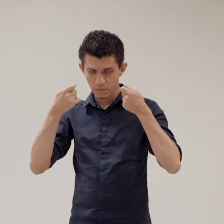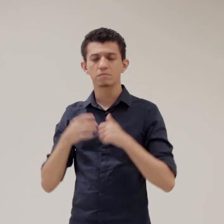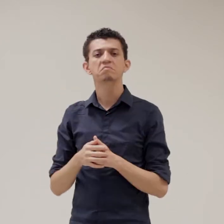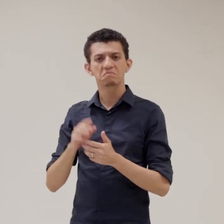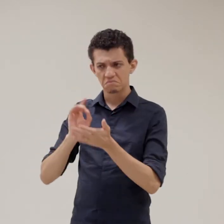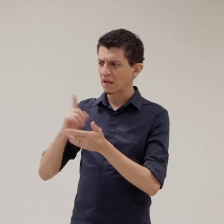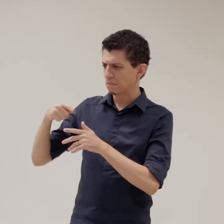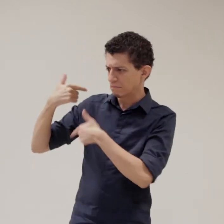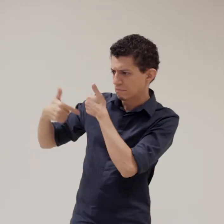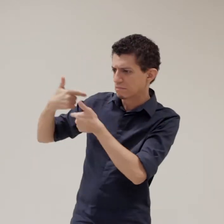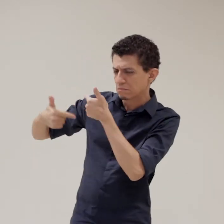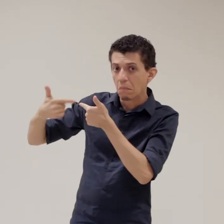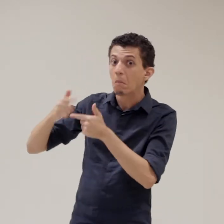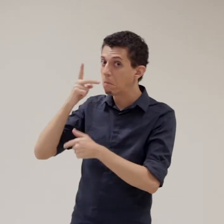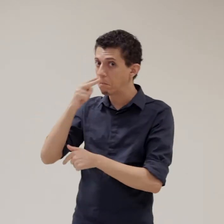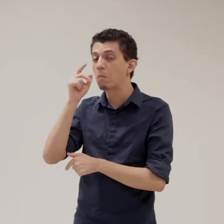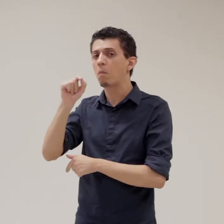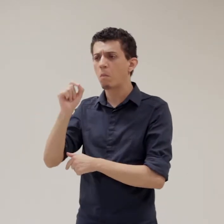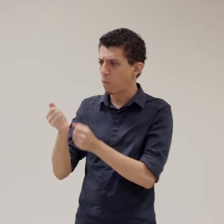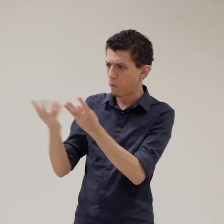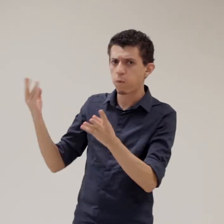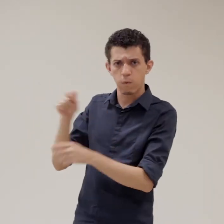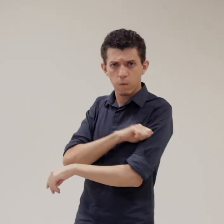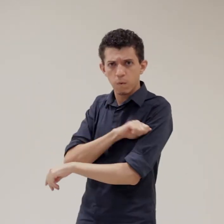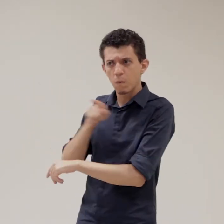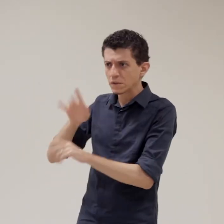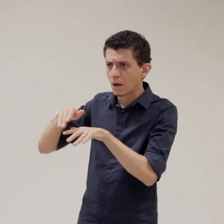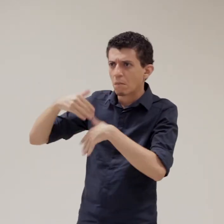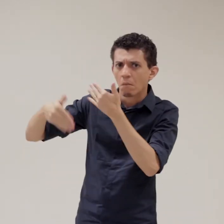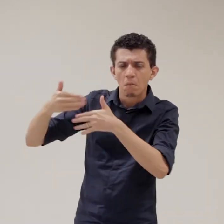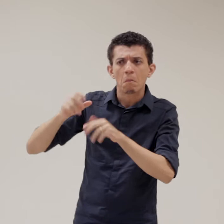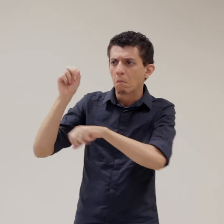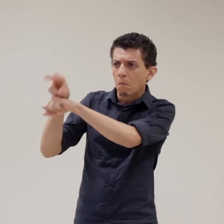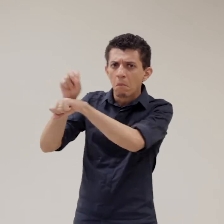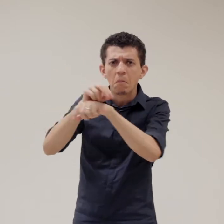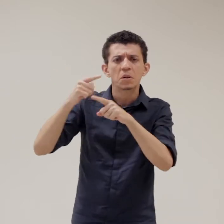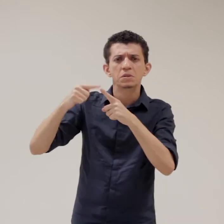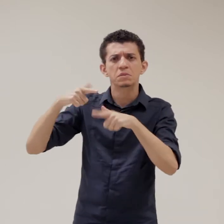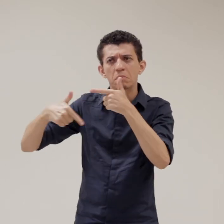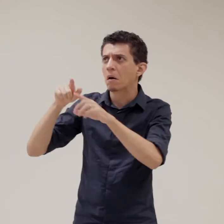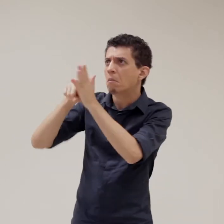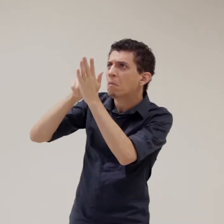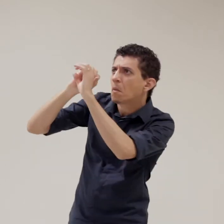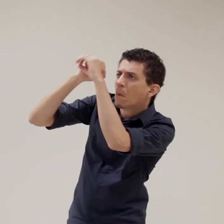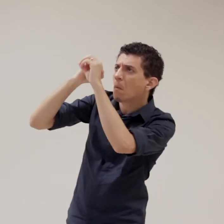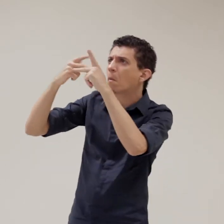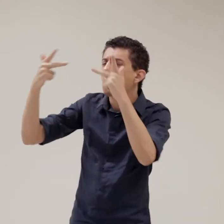historiadores, astrônomos e filósofos da época renascentista. Já em 1755, o abade Charles Michel